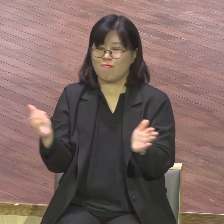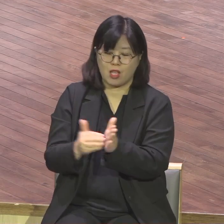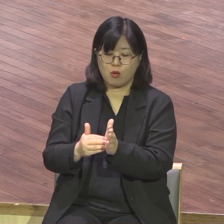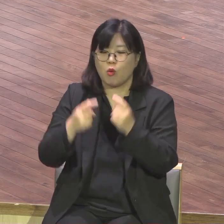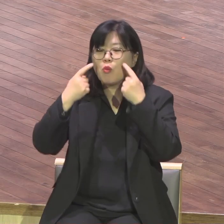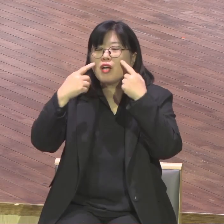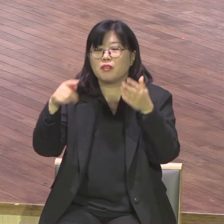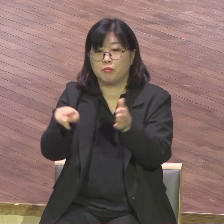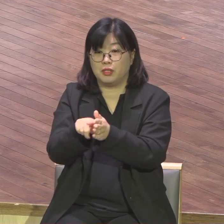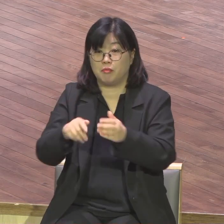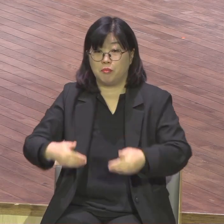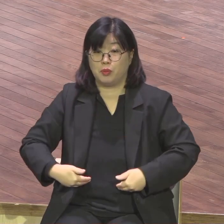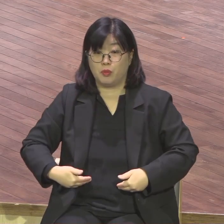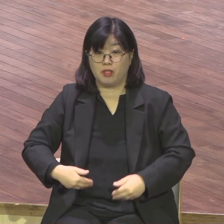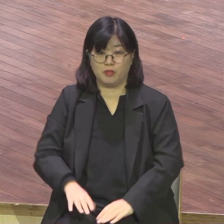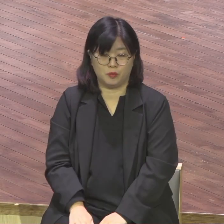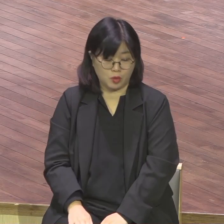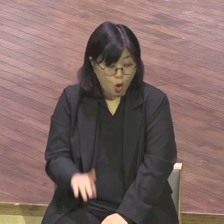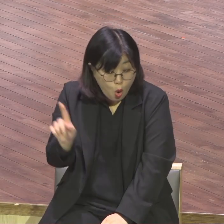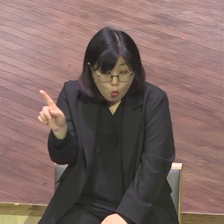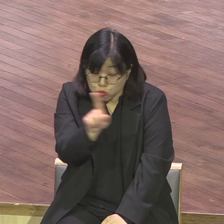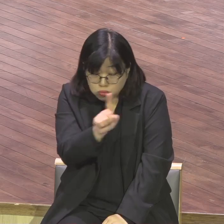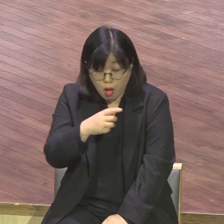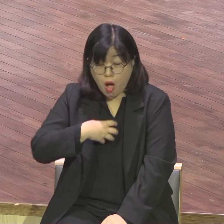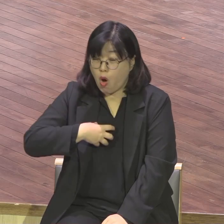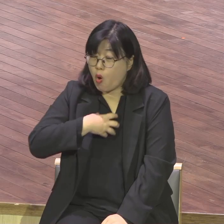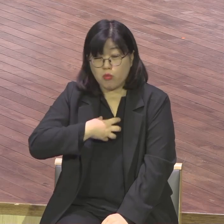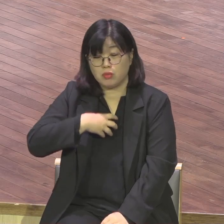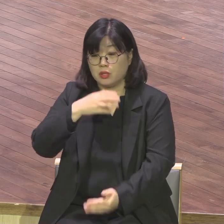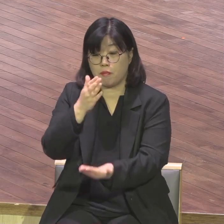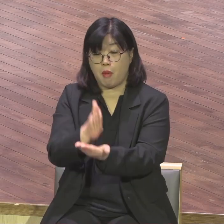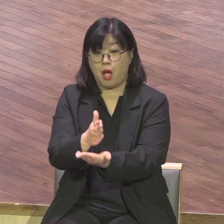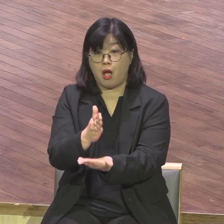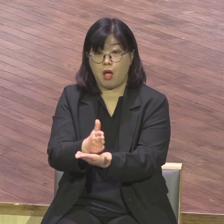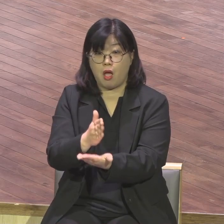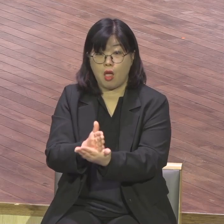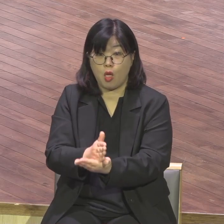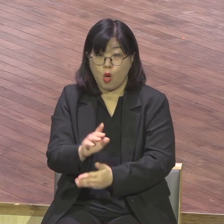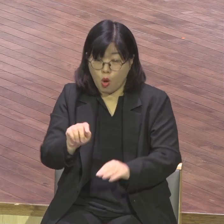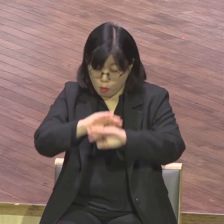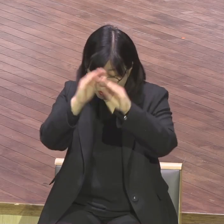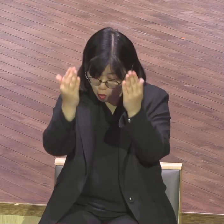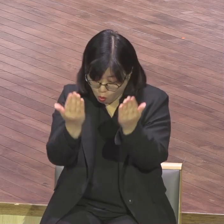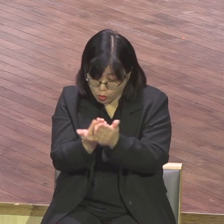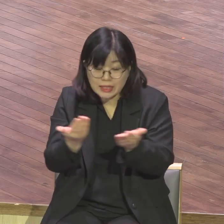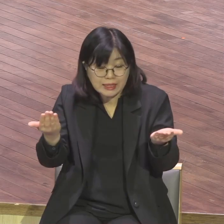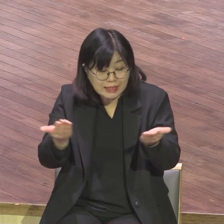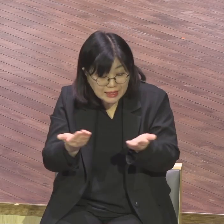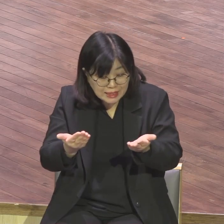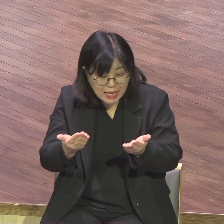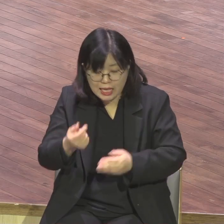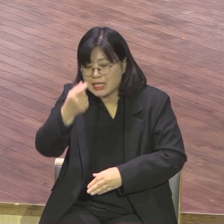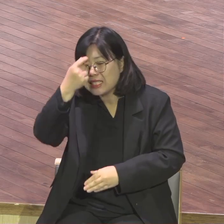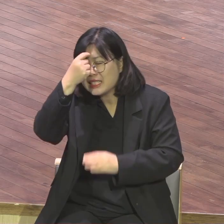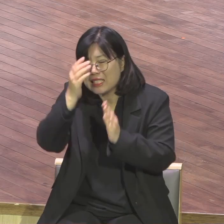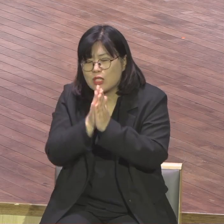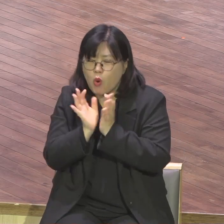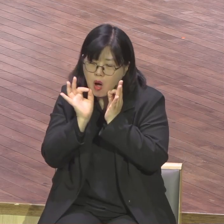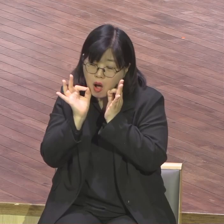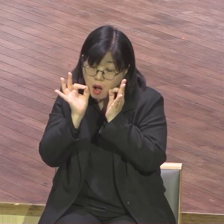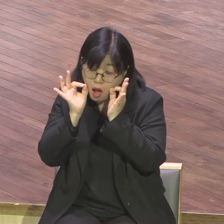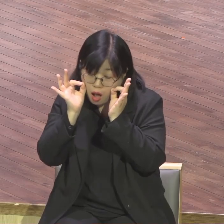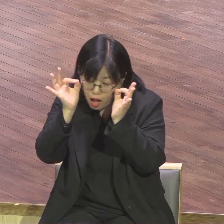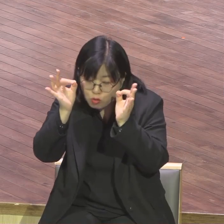아무것도 그래서 아무것도 염려하지 말고 다만 모든 일에 기도와 간구로 너의